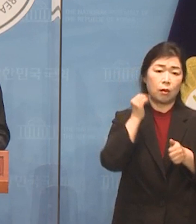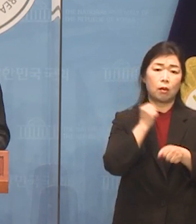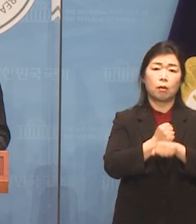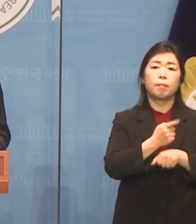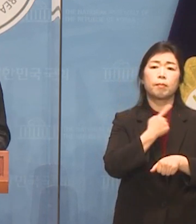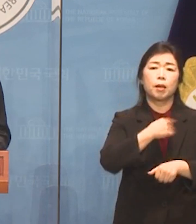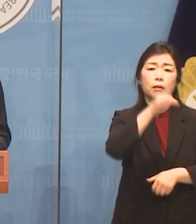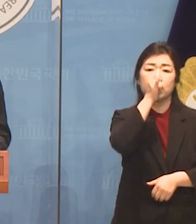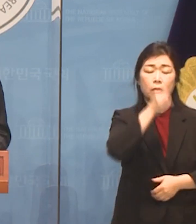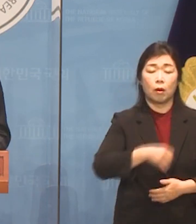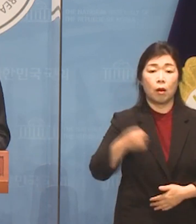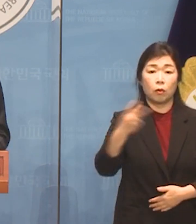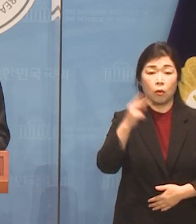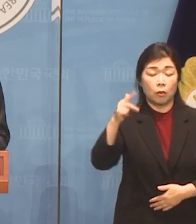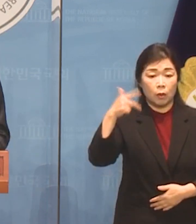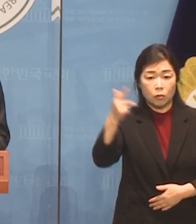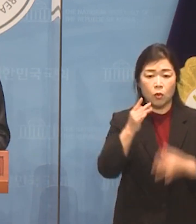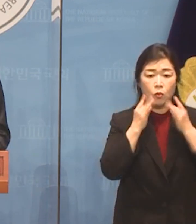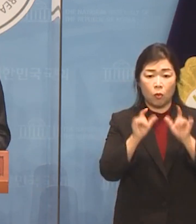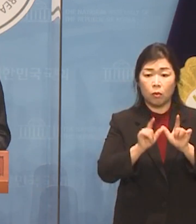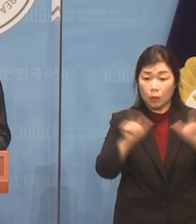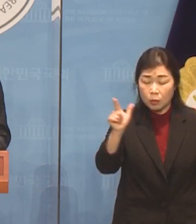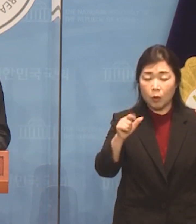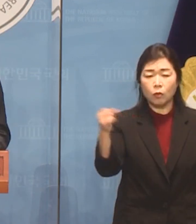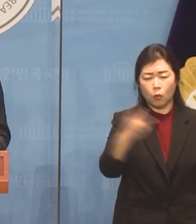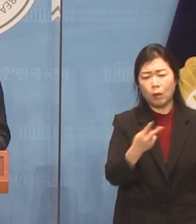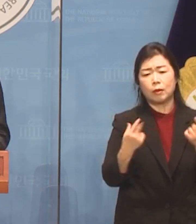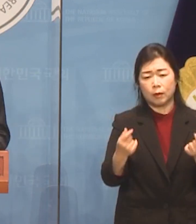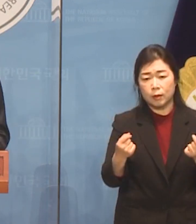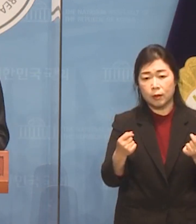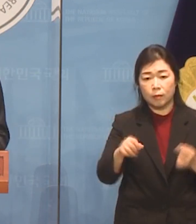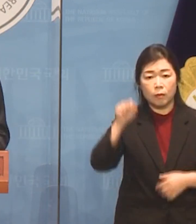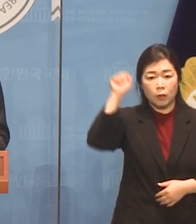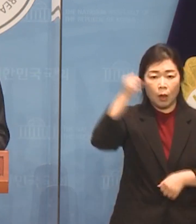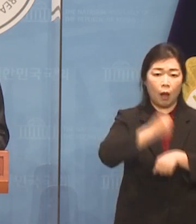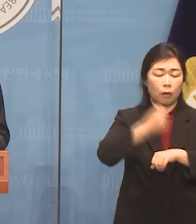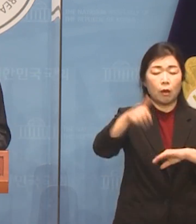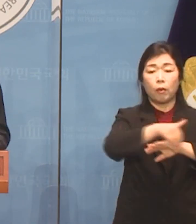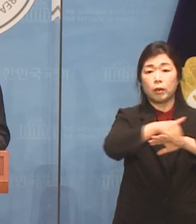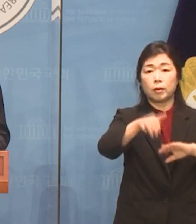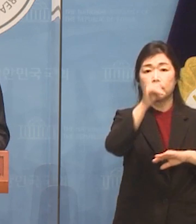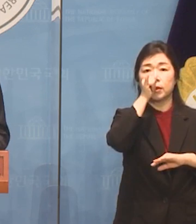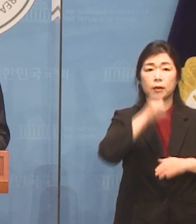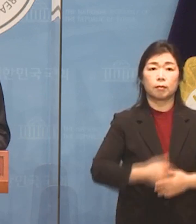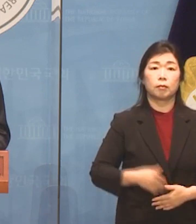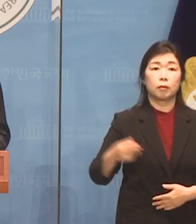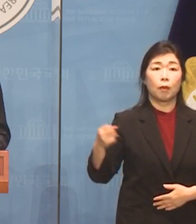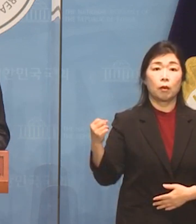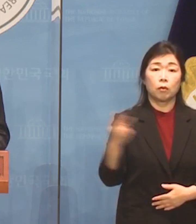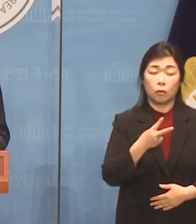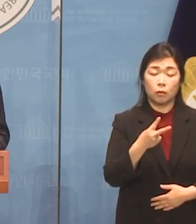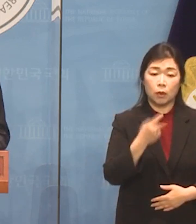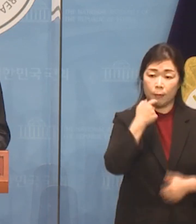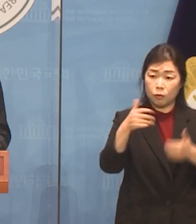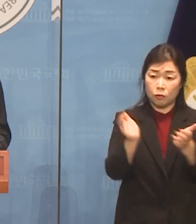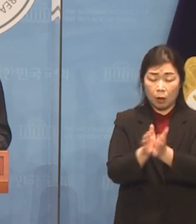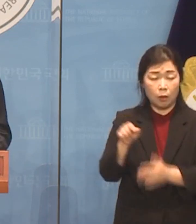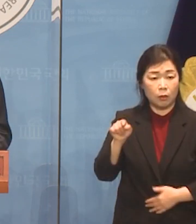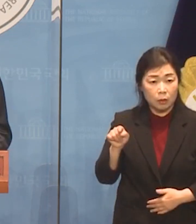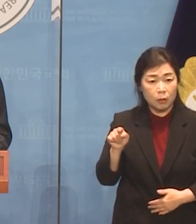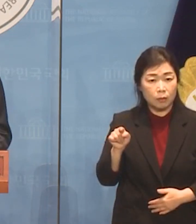다가오는 주말에도 민주당은 시민사회와 함께 규탄 대회를 진행할 것입니다 또한 더불어민주당